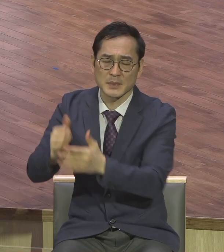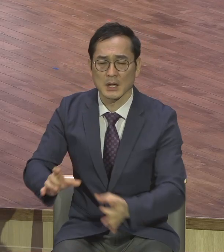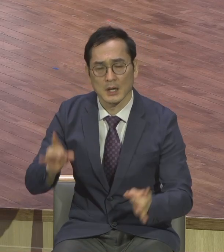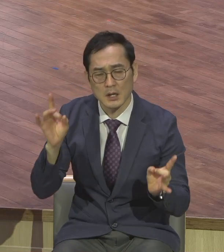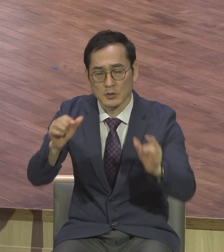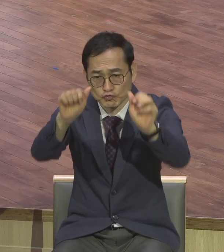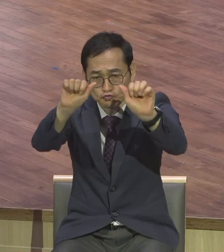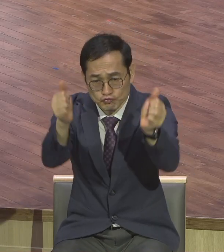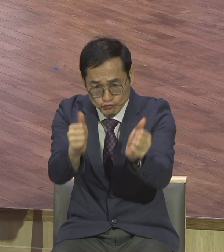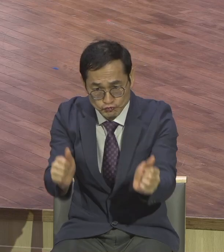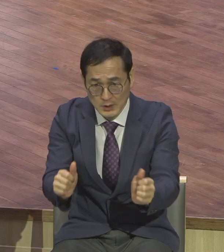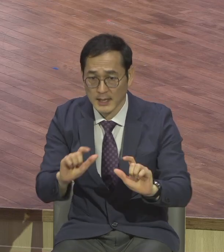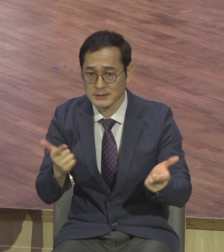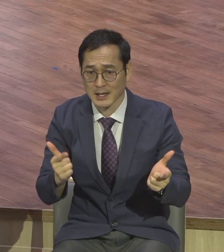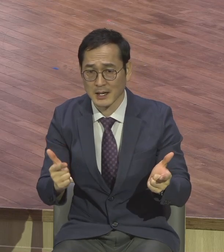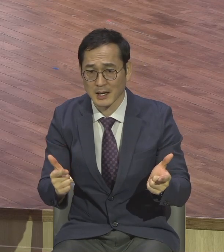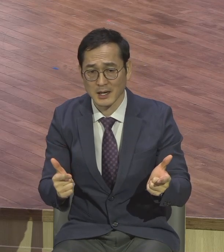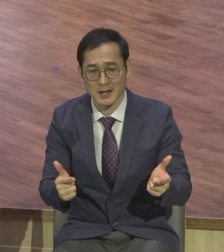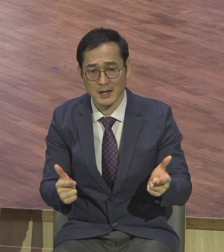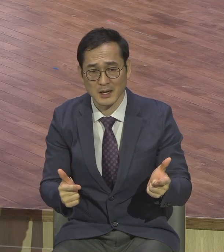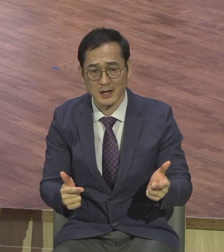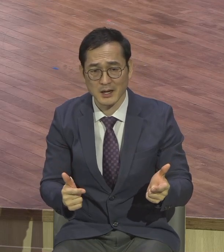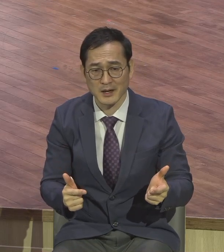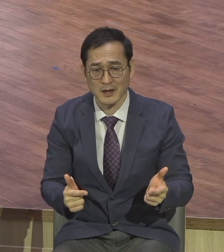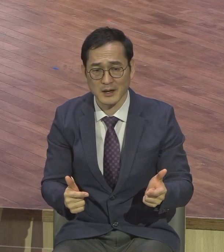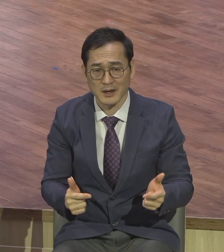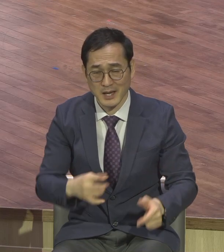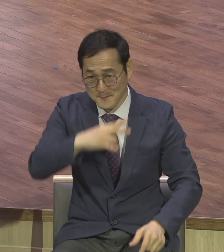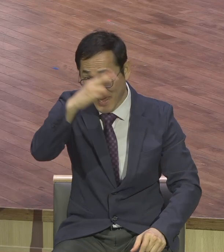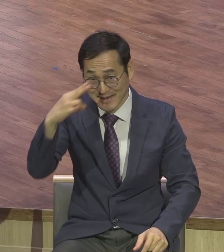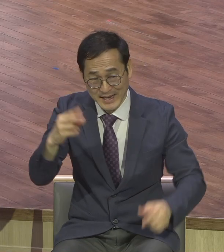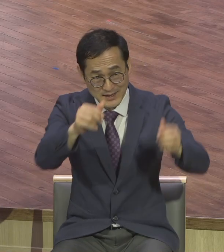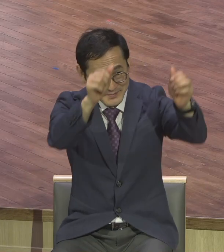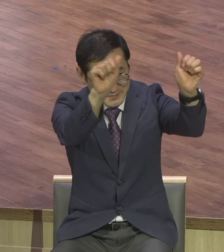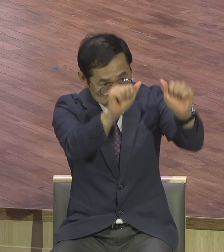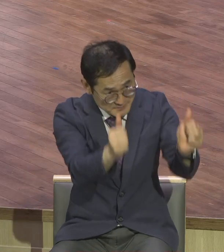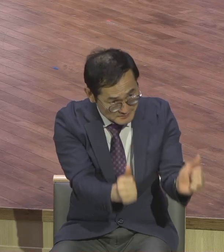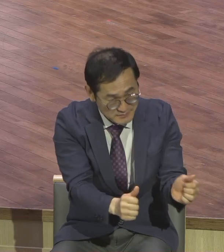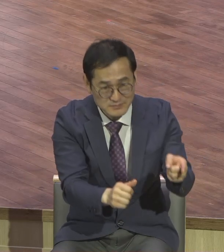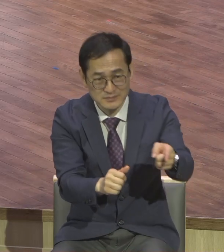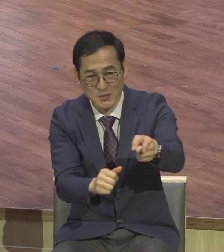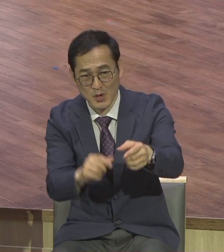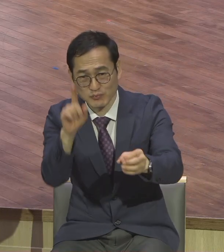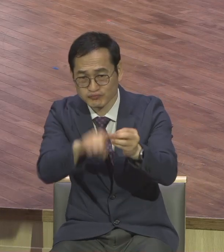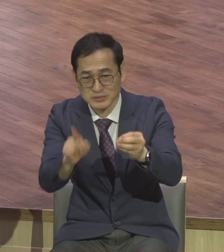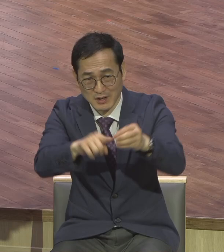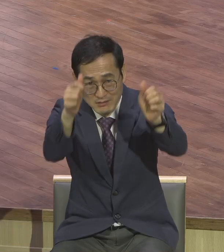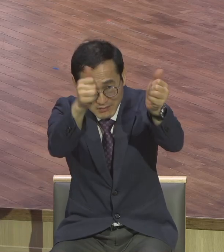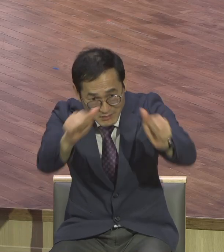마리아상, 부처상이 아니잖아요. 우리의 기도의 대상.